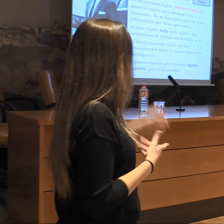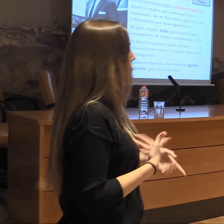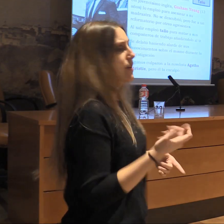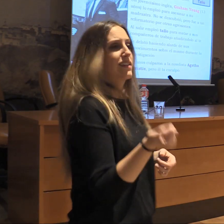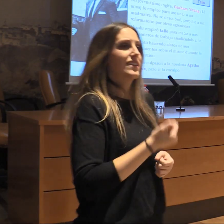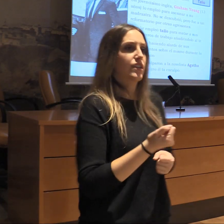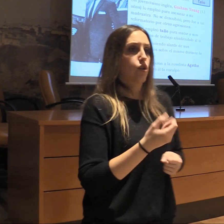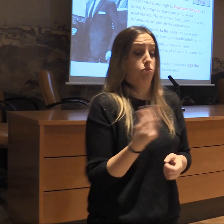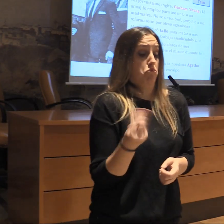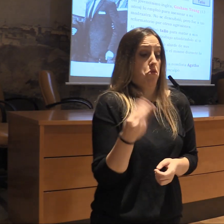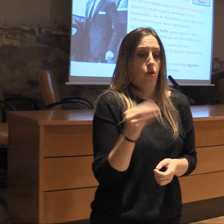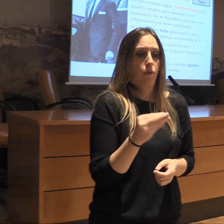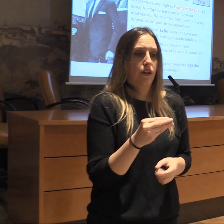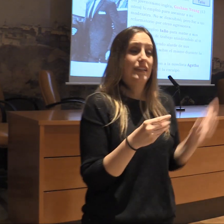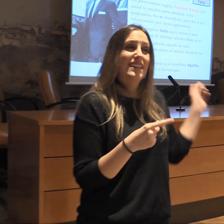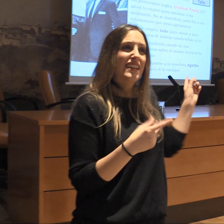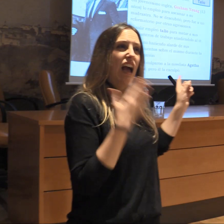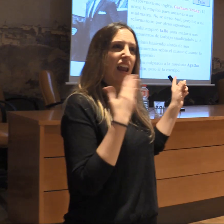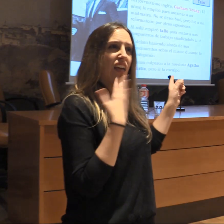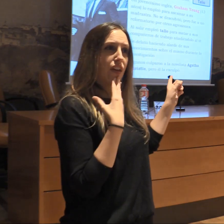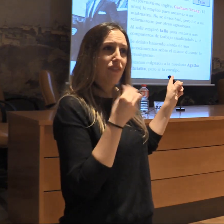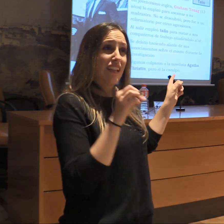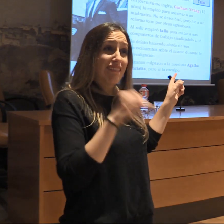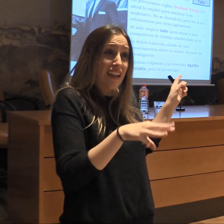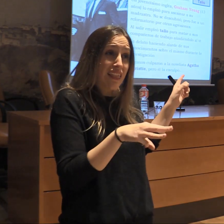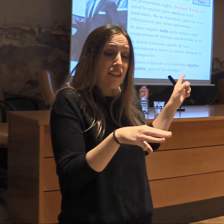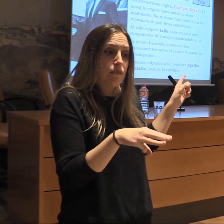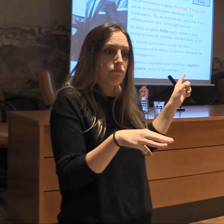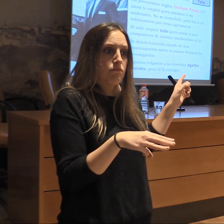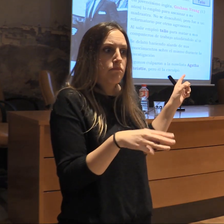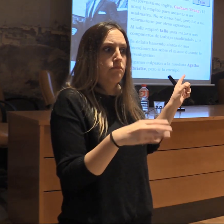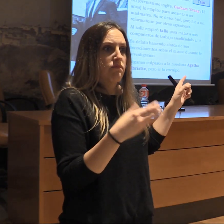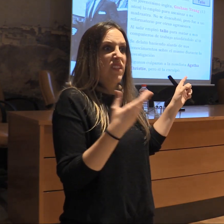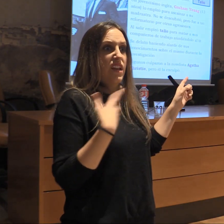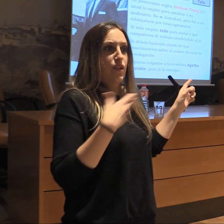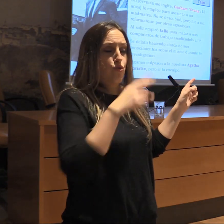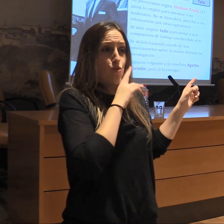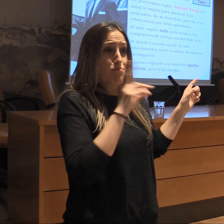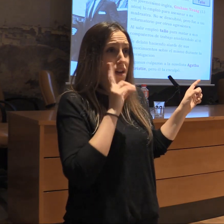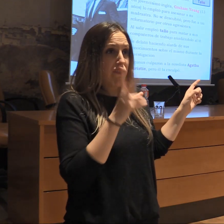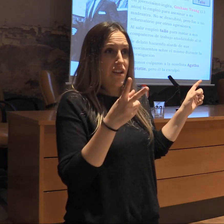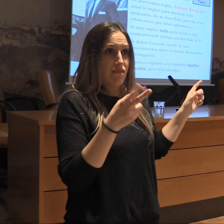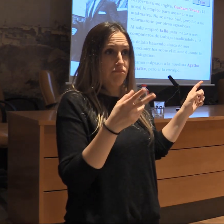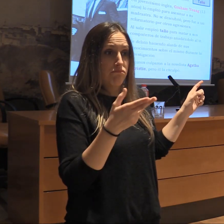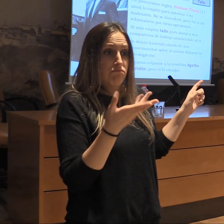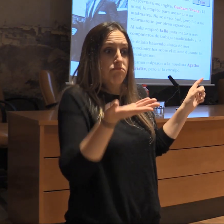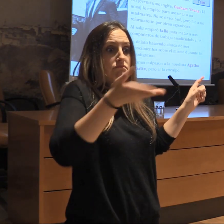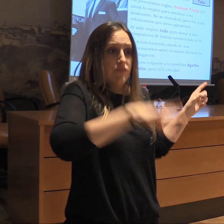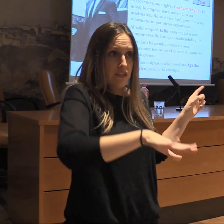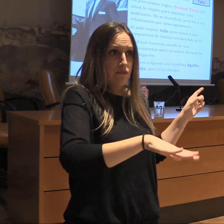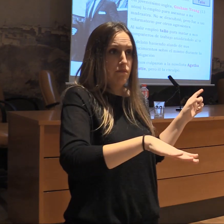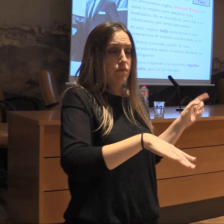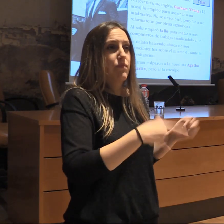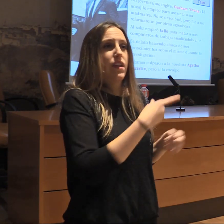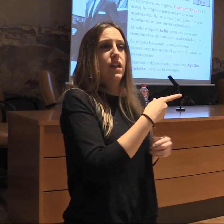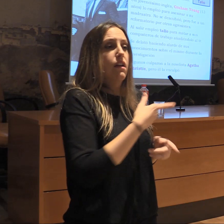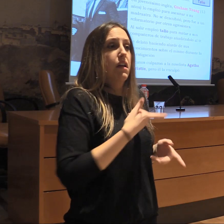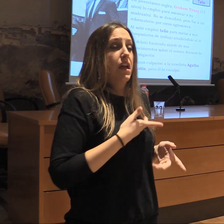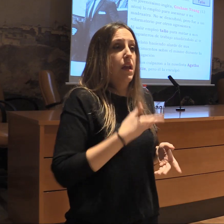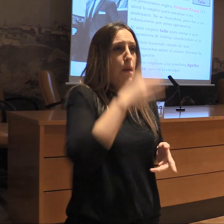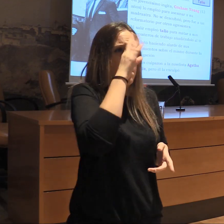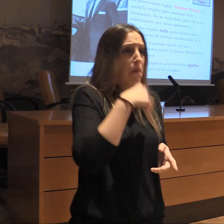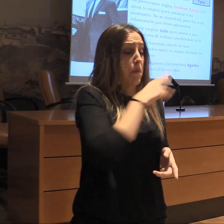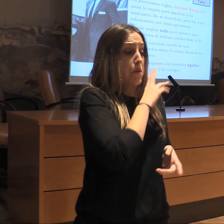Graham Young, con 13 años ya se había cargado a su madrastra. Él era huérfano desde